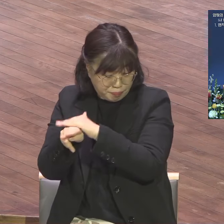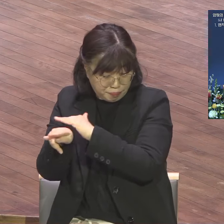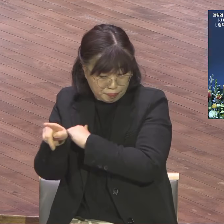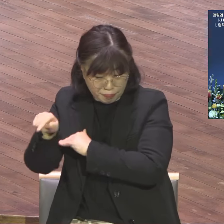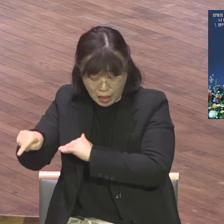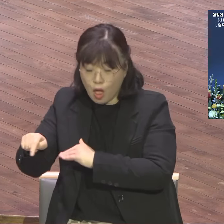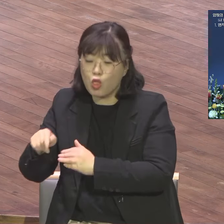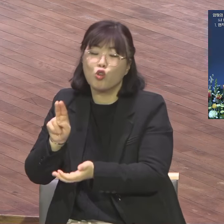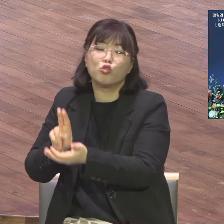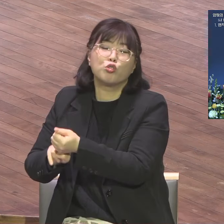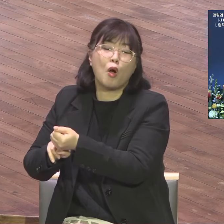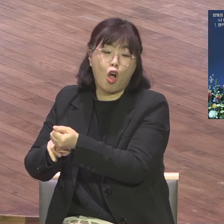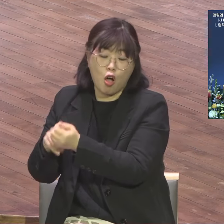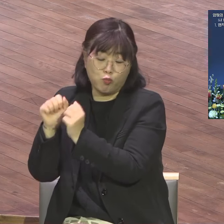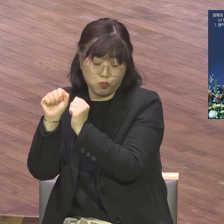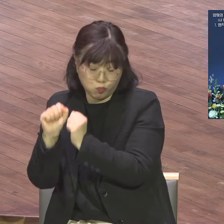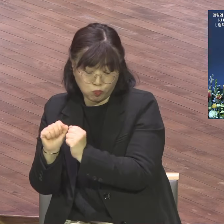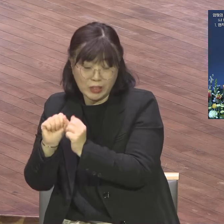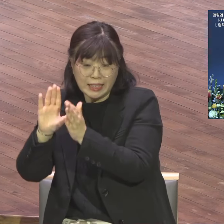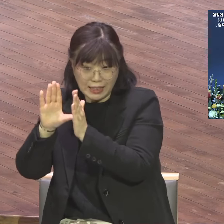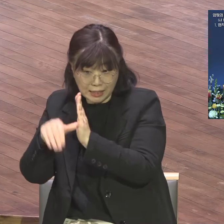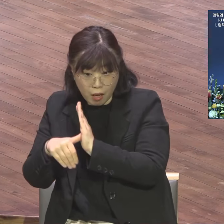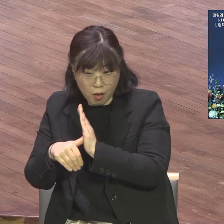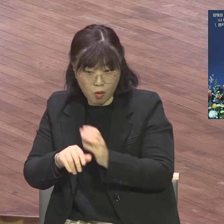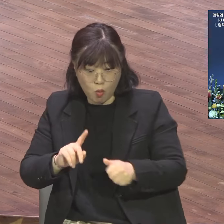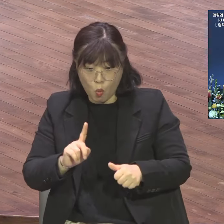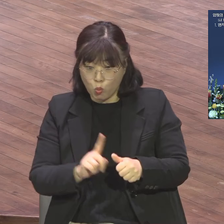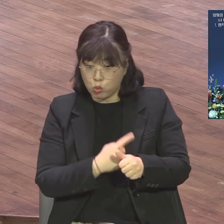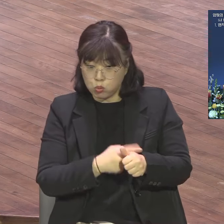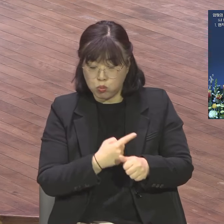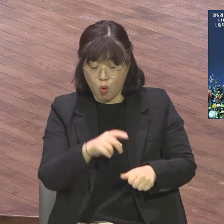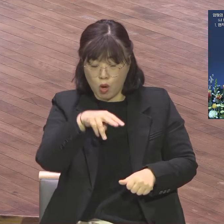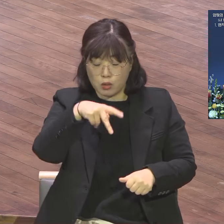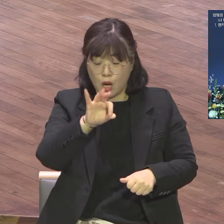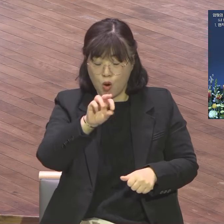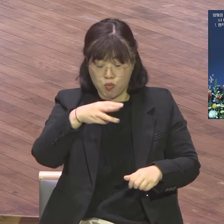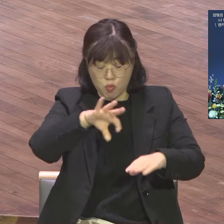뭐 그냥 찌르면 그냥 죽죠. 그냥 부하 그러면 죽일까요?